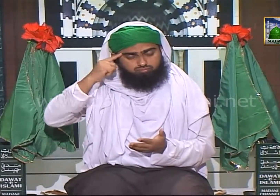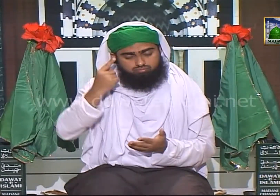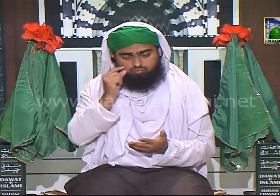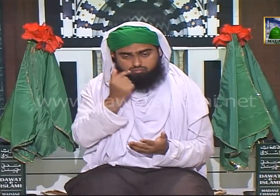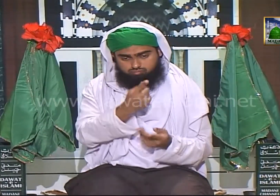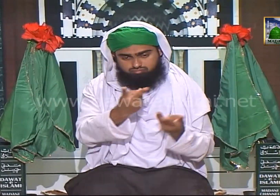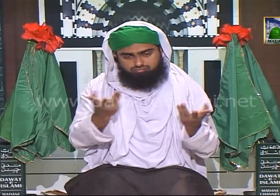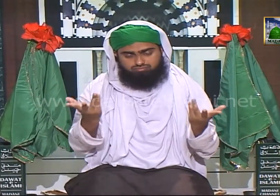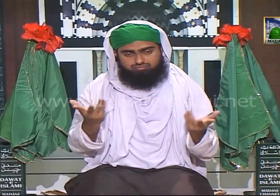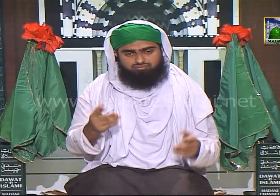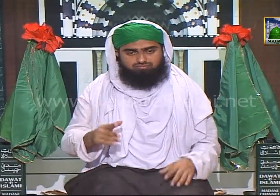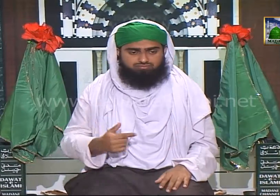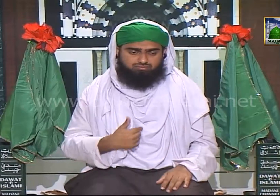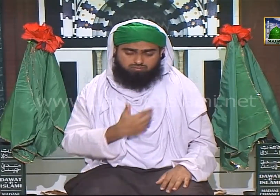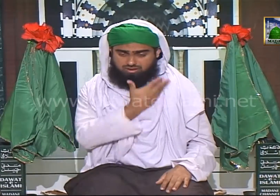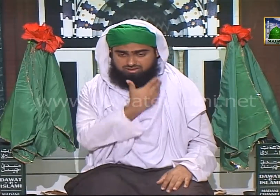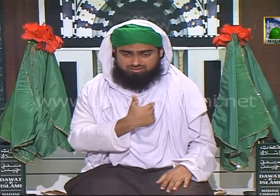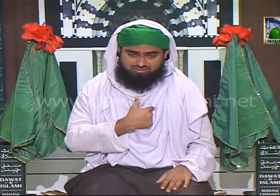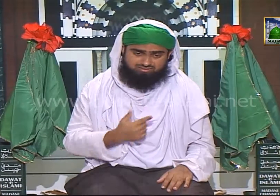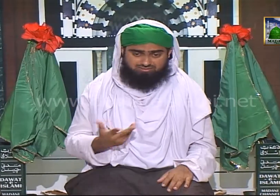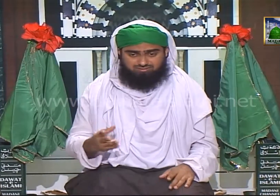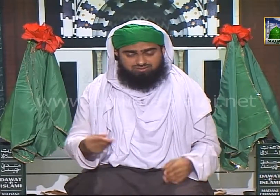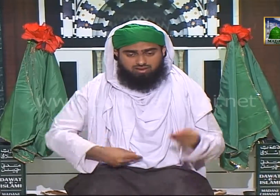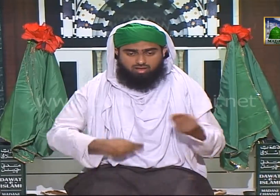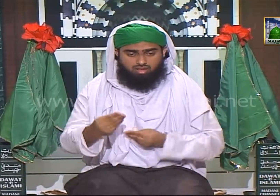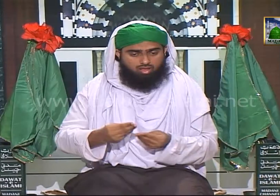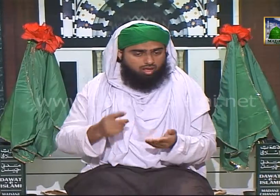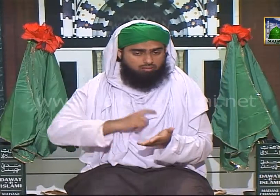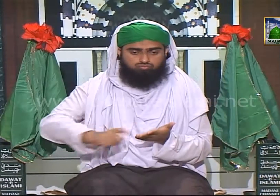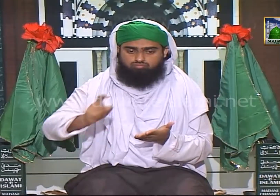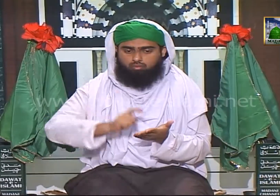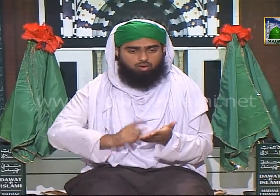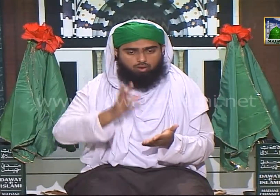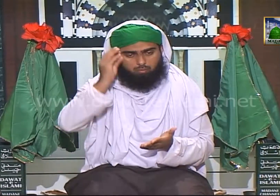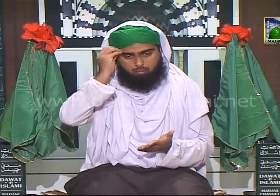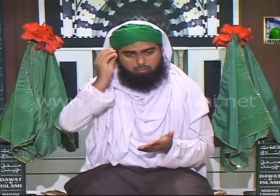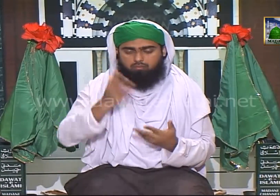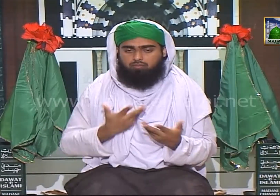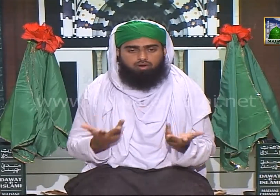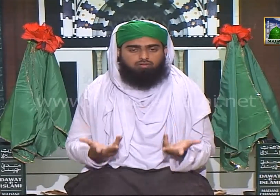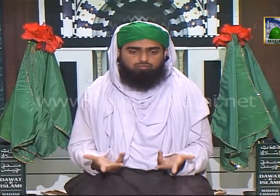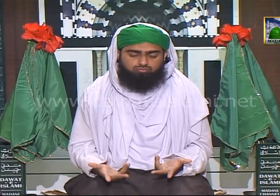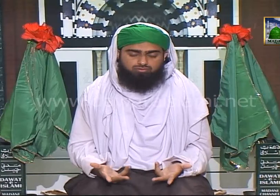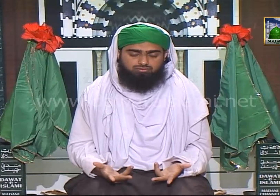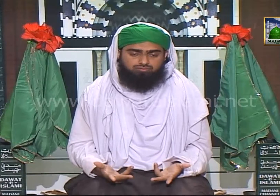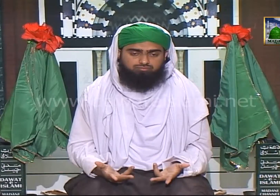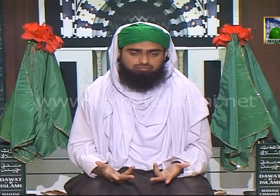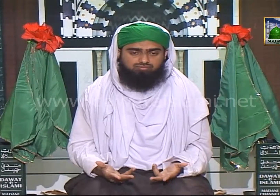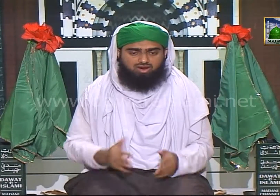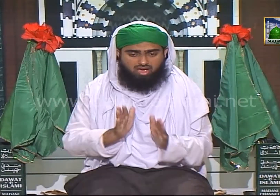زیادہ ایماندار بنتے ہیں, کیونکہ تجارت کے اصول ہی جس کو معلوم نہیں وہ دیانتداری کرنا چاہے تب بھی نہیں کر سکتا, اس کو پتہ ہی نہیں تجارت ہوتی کیا ہے. اور